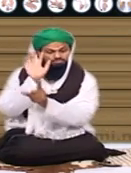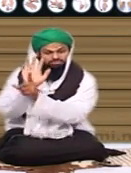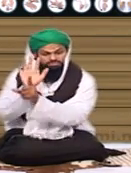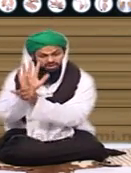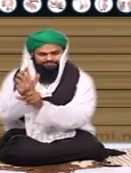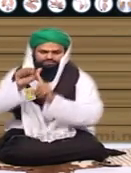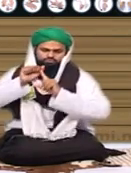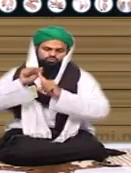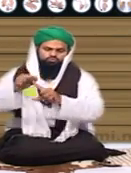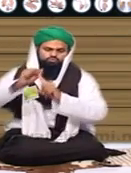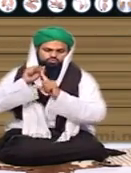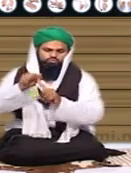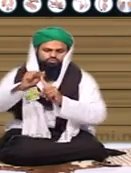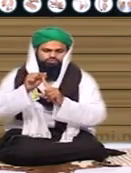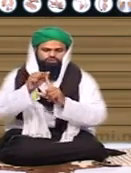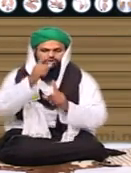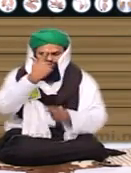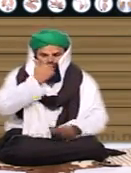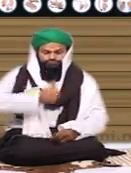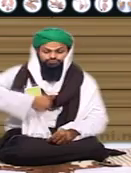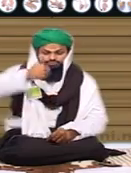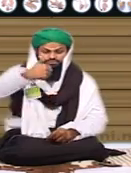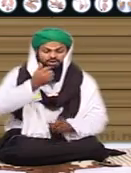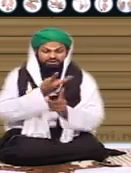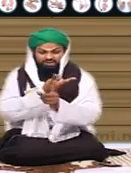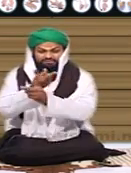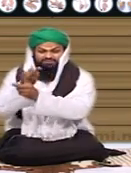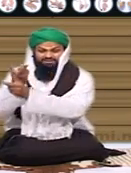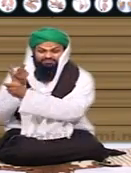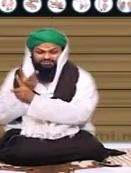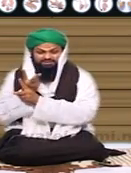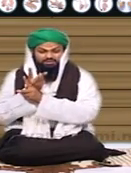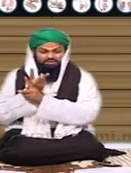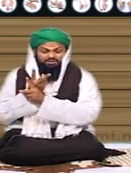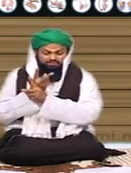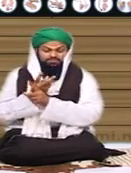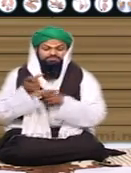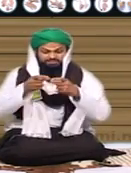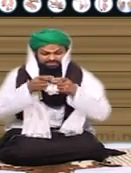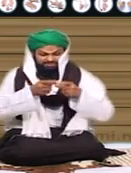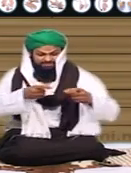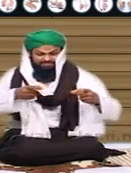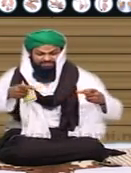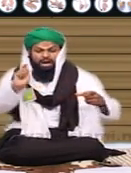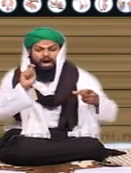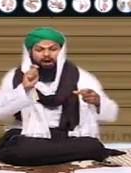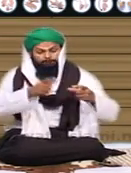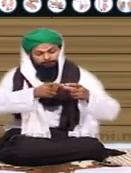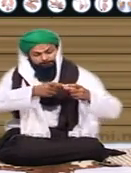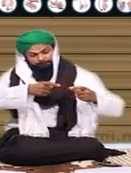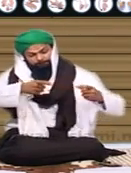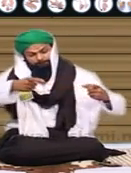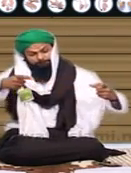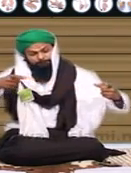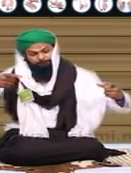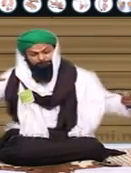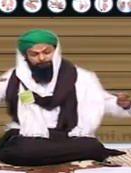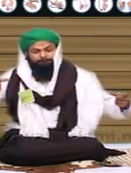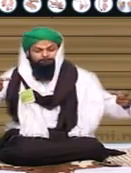کرتا ہوں کہ آپ اس طرح دعوت دیتے رہیں گے اور انشاءاللہ یہ کام بڑھتا چلا جائے گا, بڑھتا چلا جائے گا, بڑھتا چلا جائے گا, اور اس طرح مزید